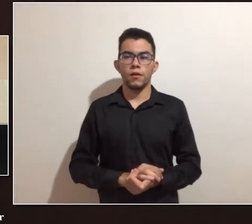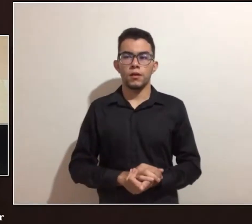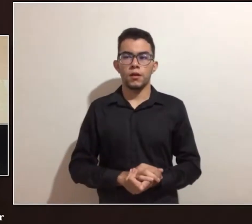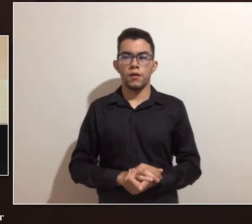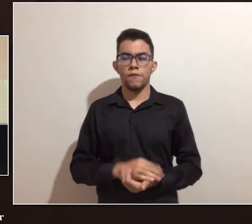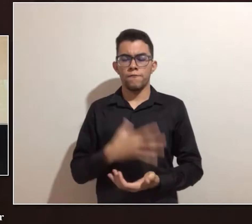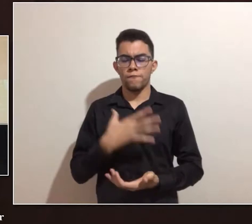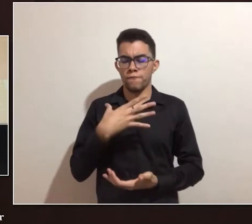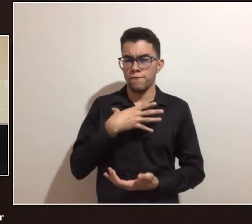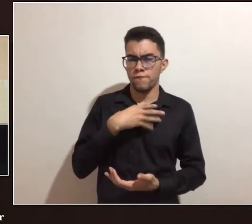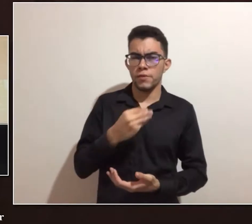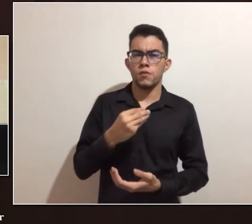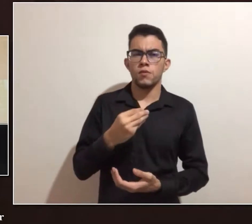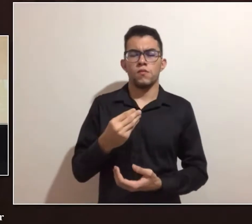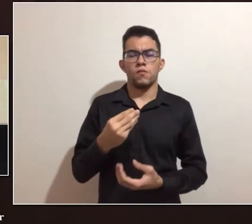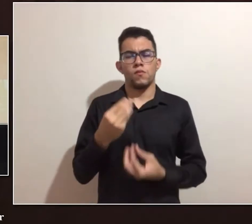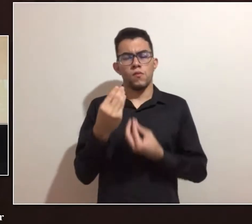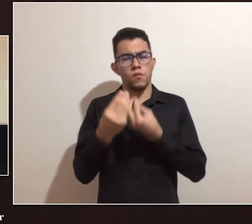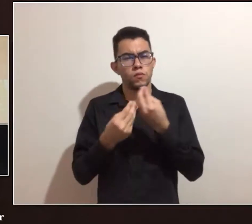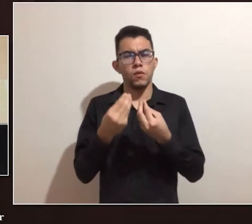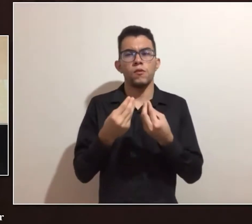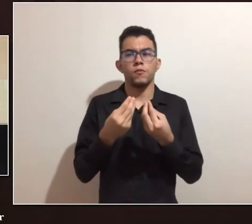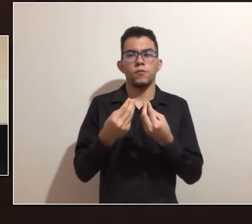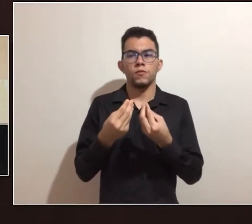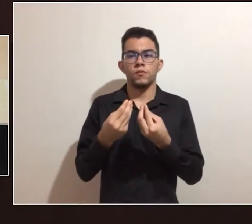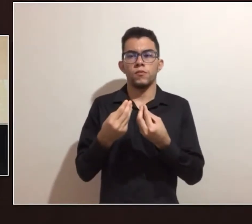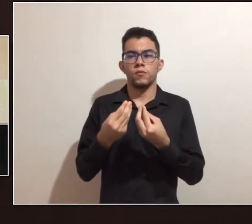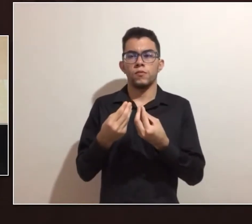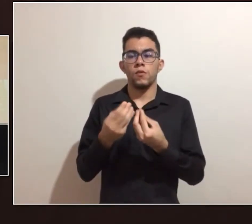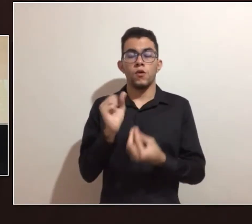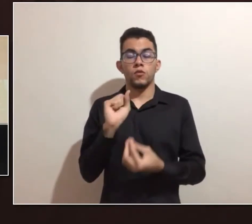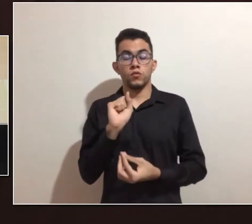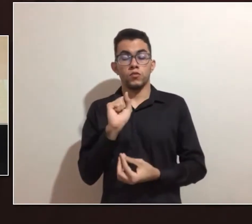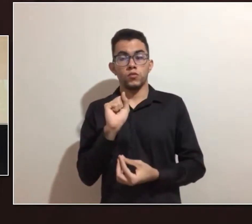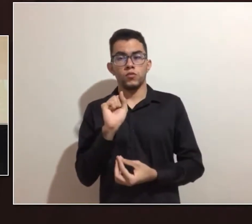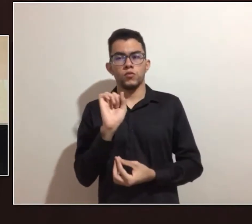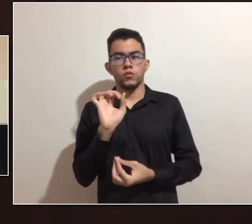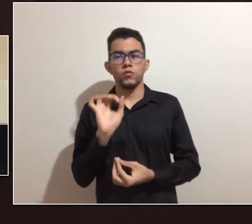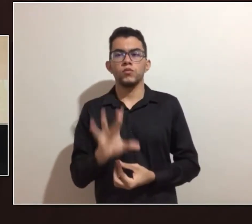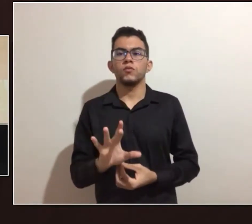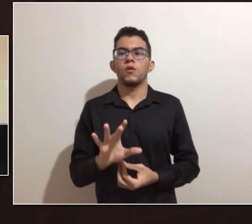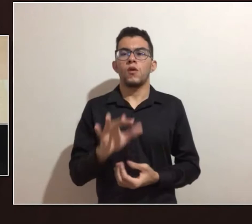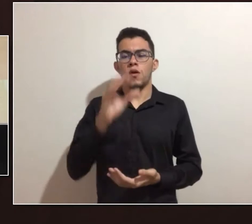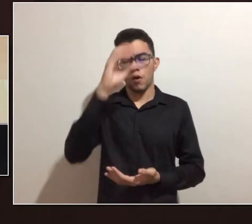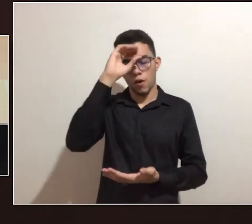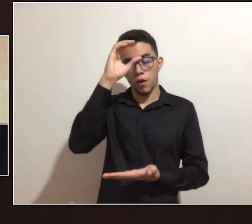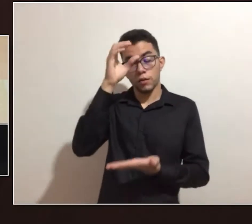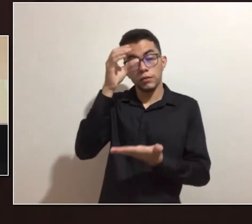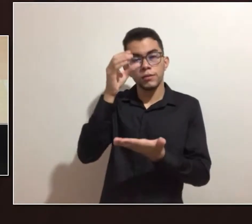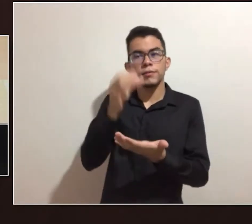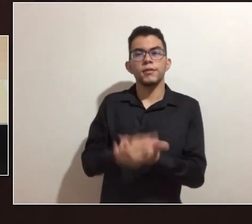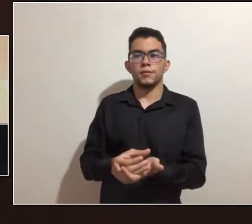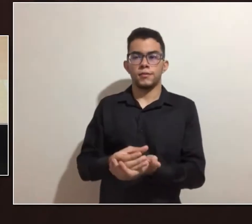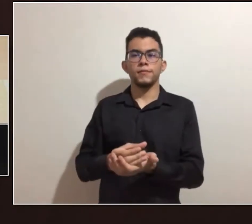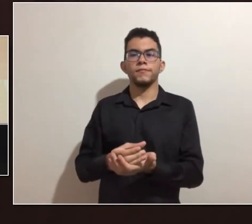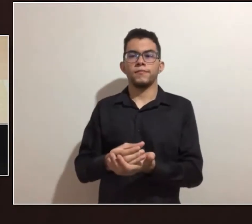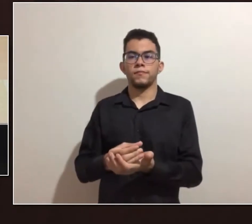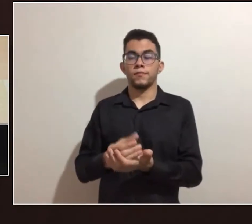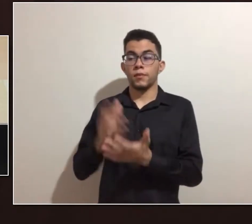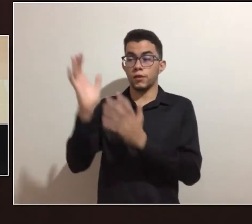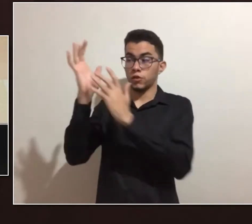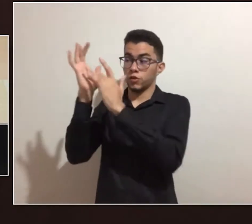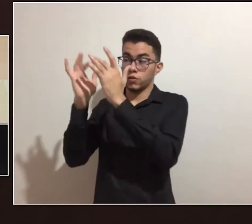receber essa vida que saiu do lado de Jesus na cruz? É recebendo a Jesus. E